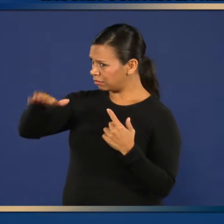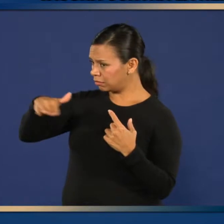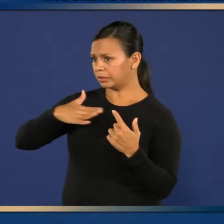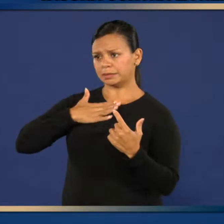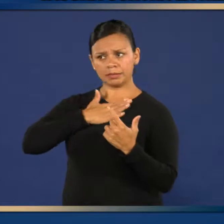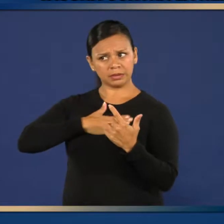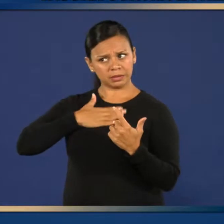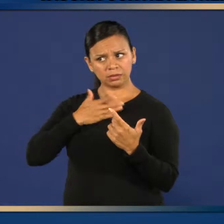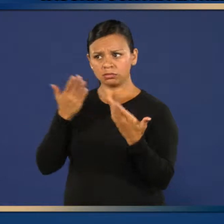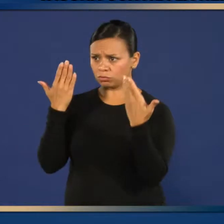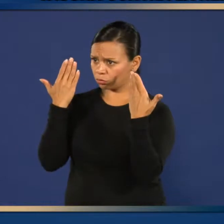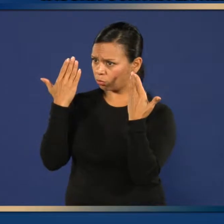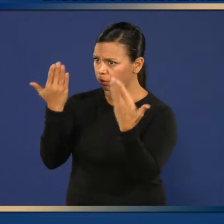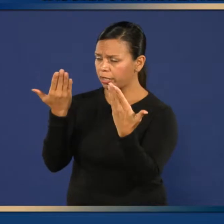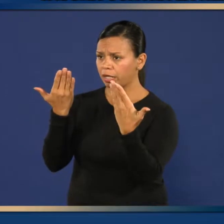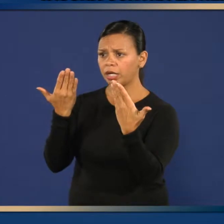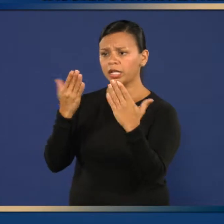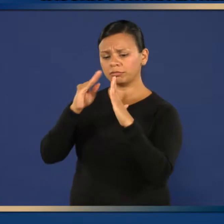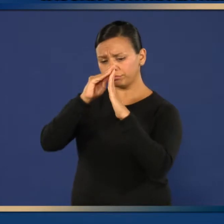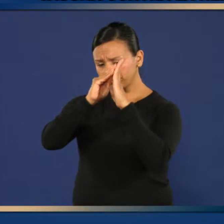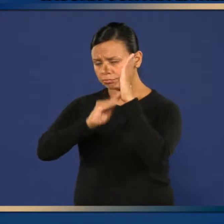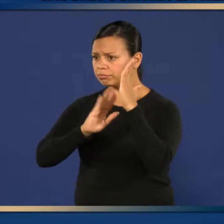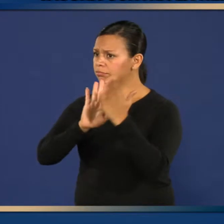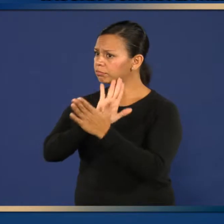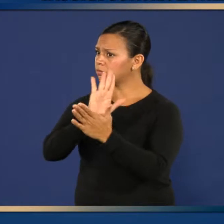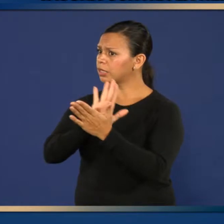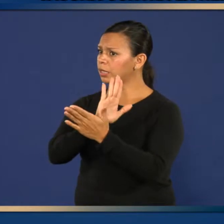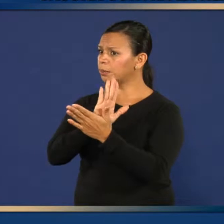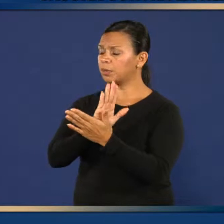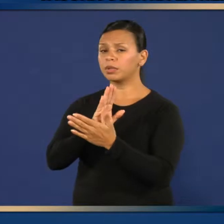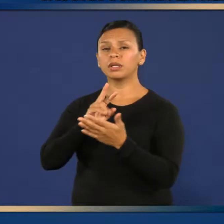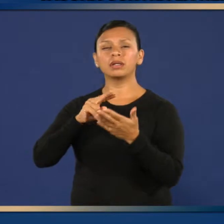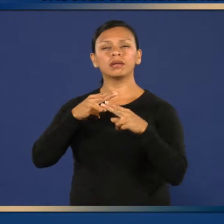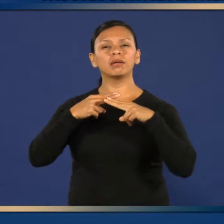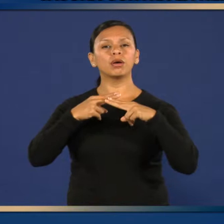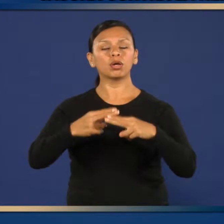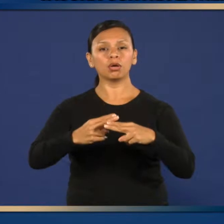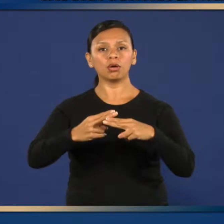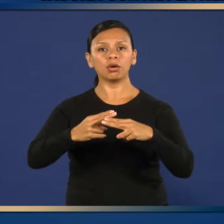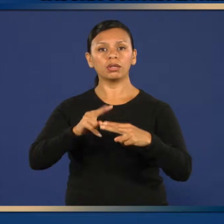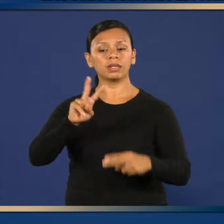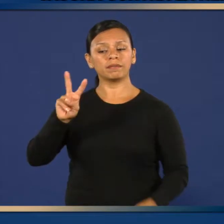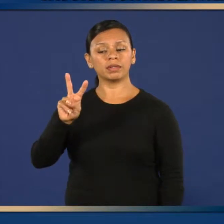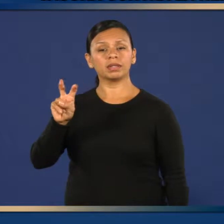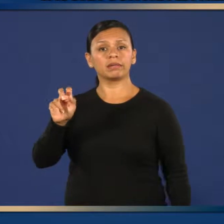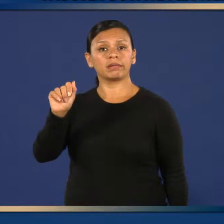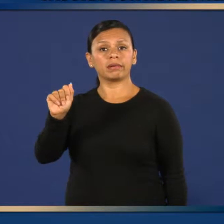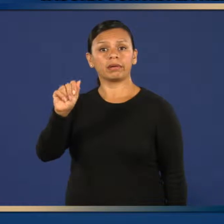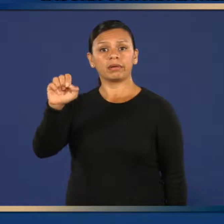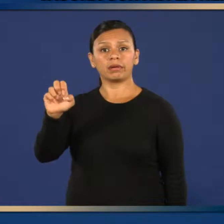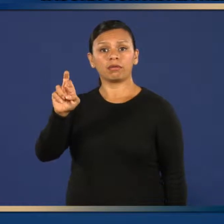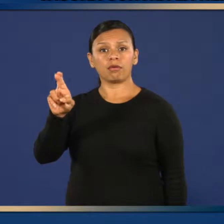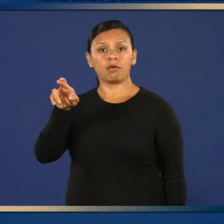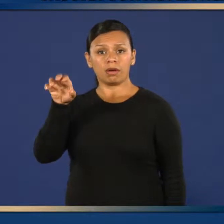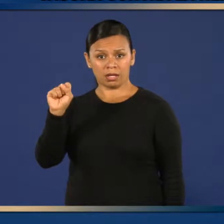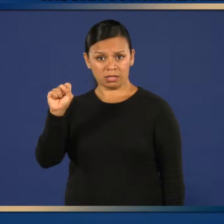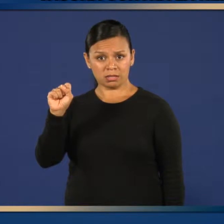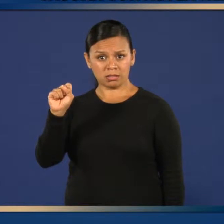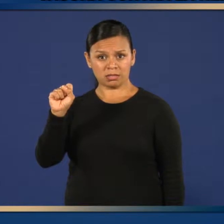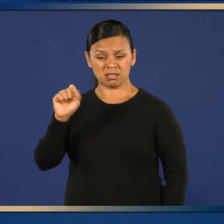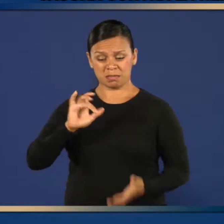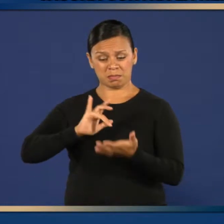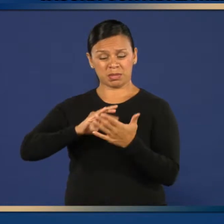un formulario del sistema de información sobre eventos adversos a una vacuna